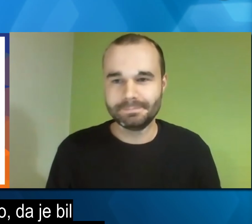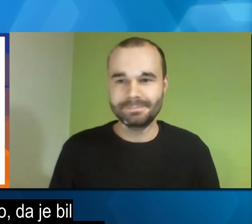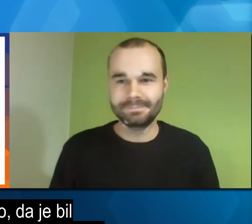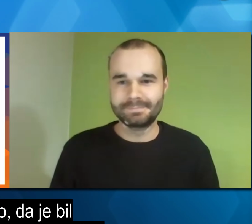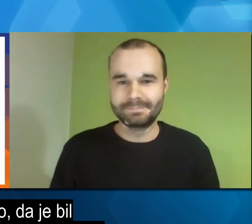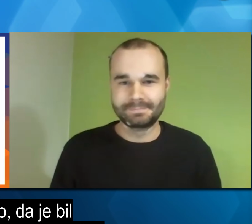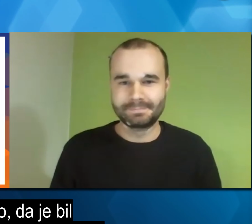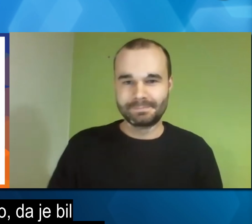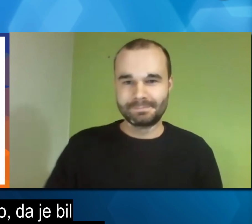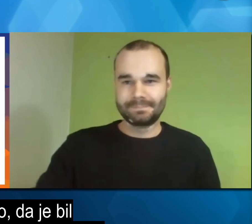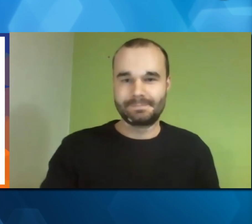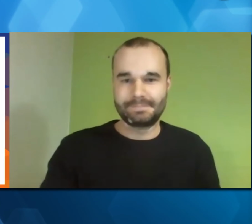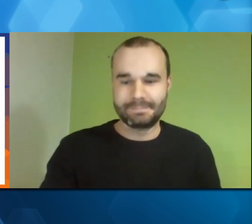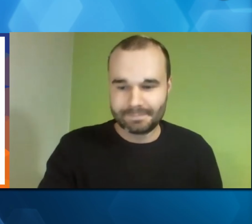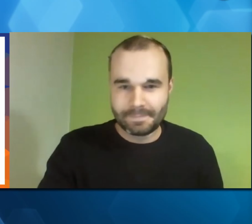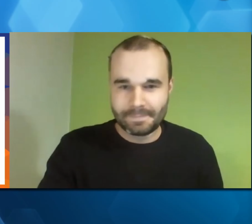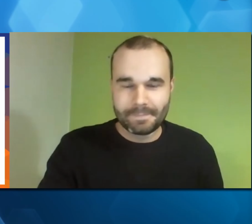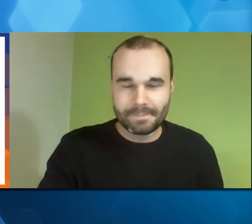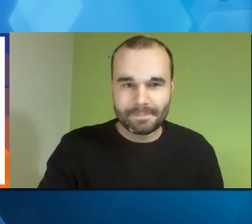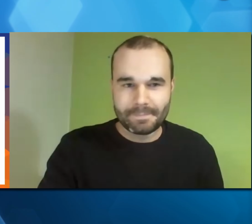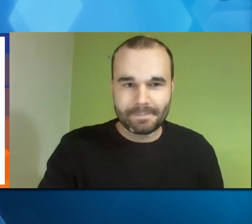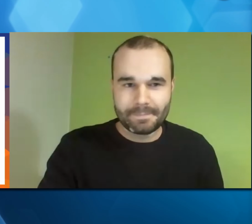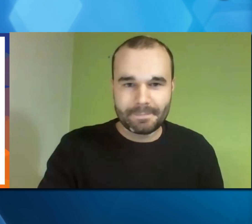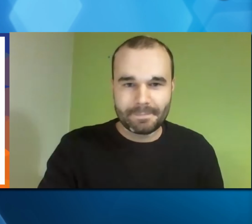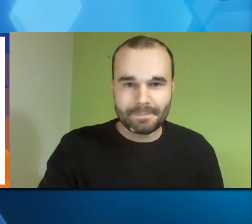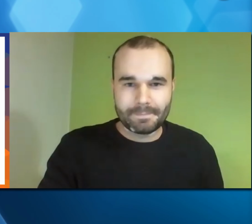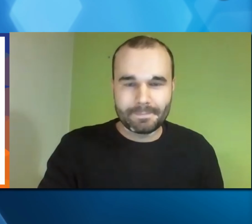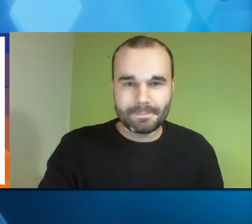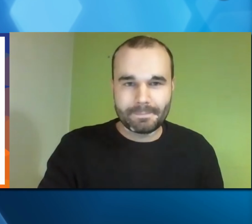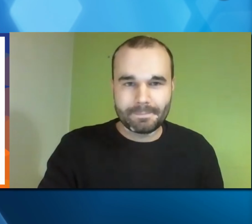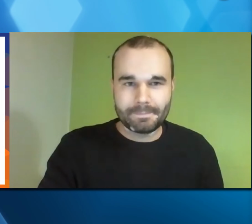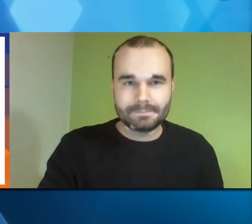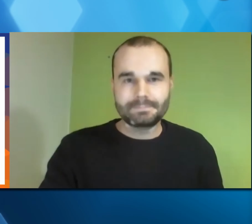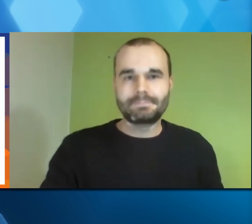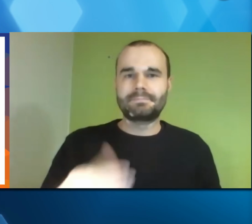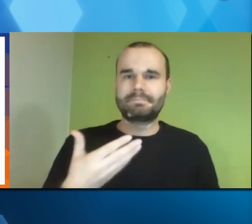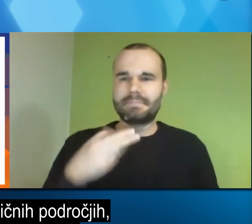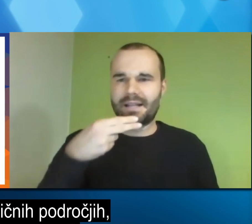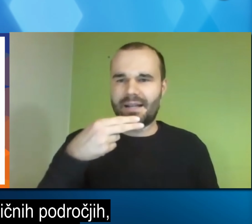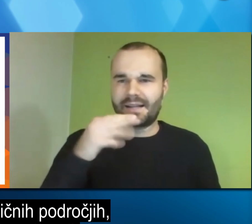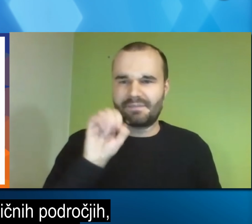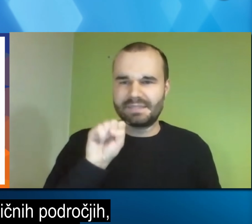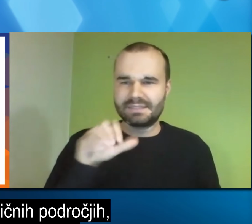severne Nemčije, lahko rečemo.